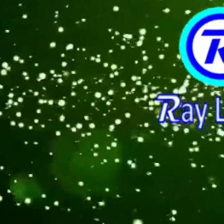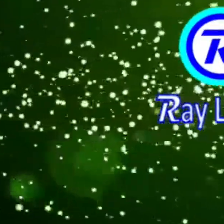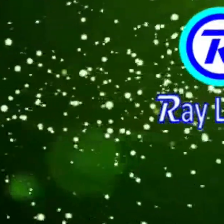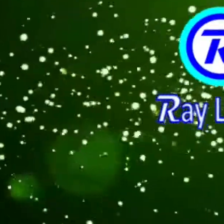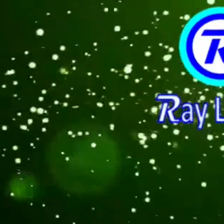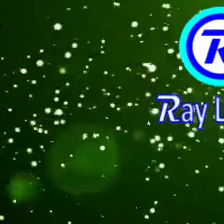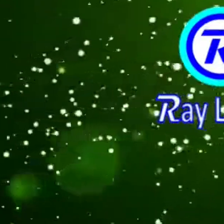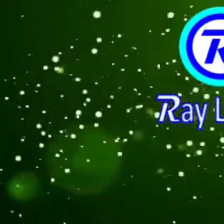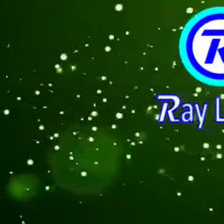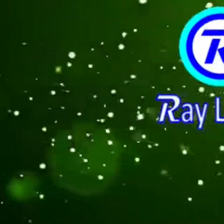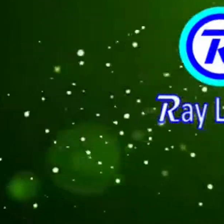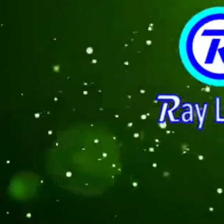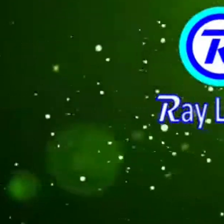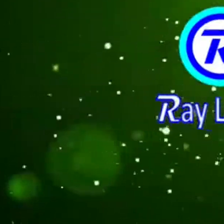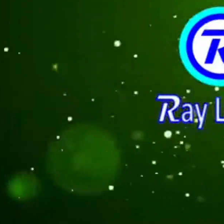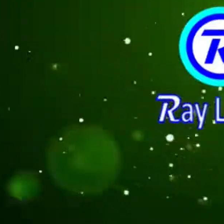Legenda